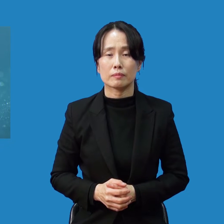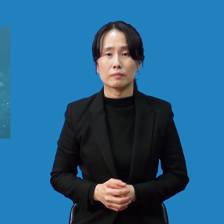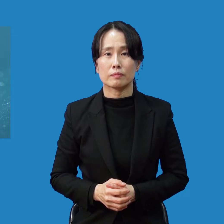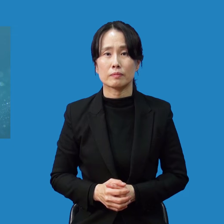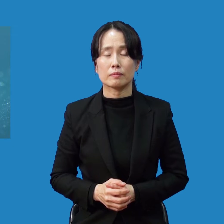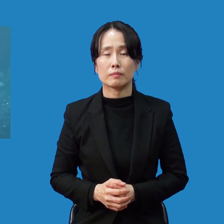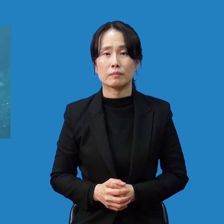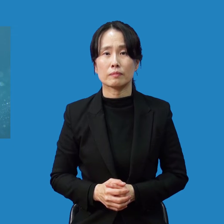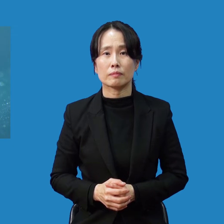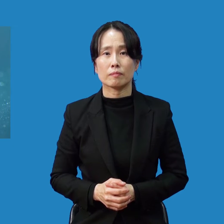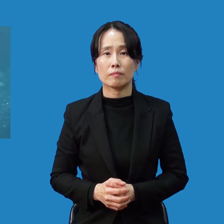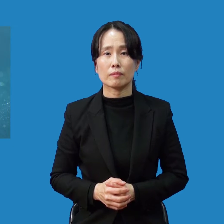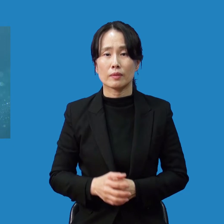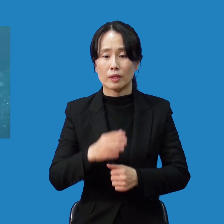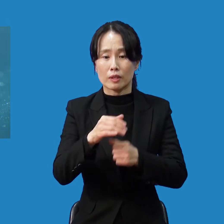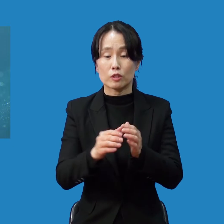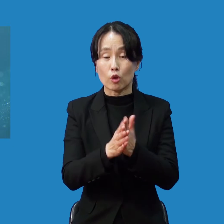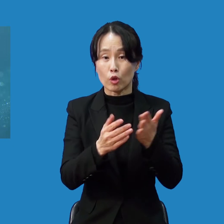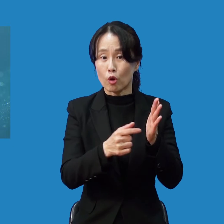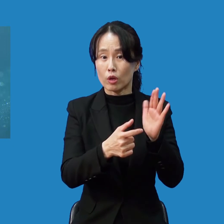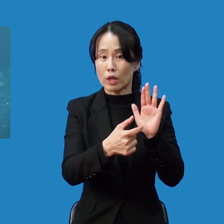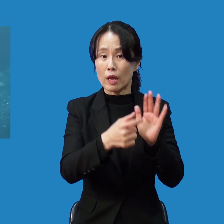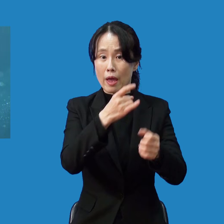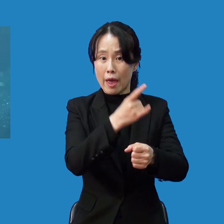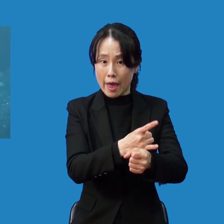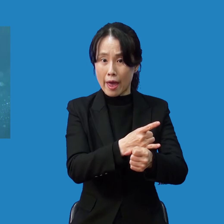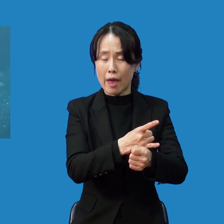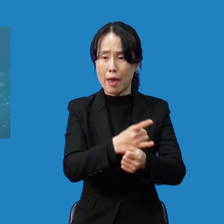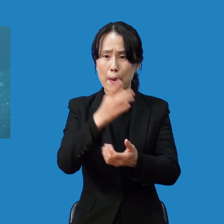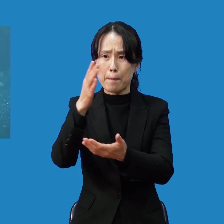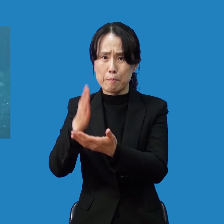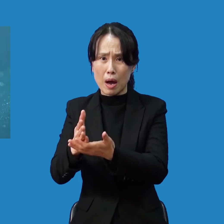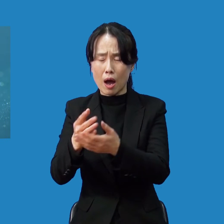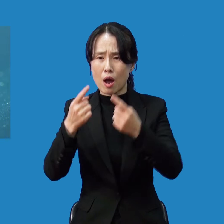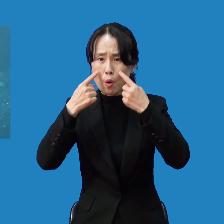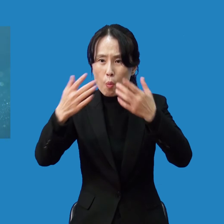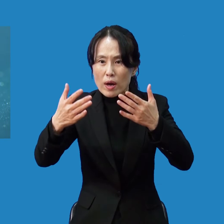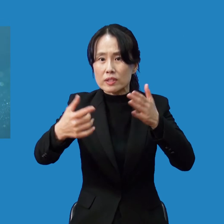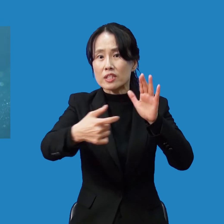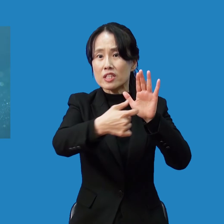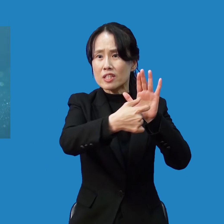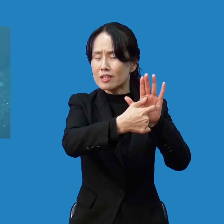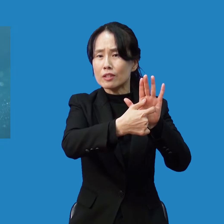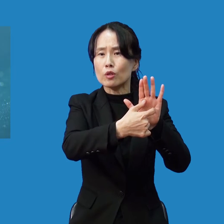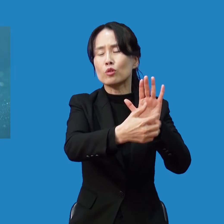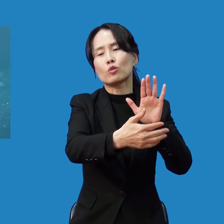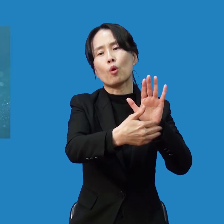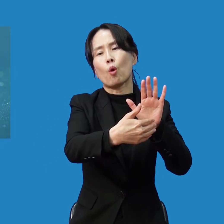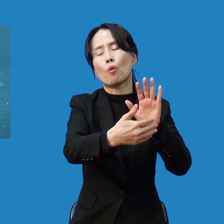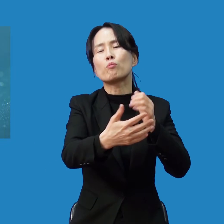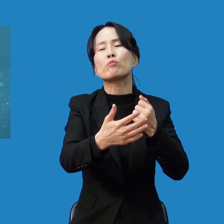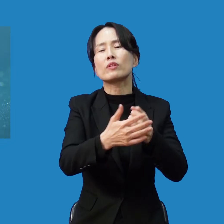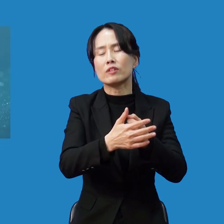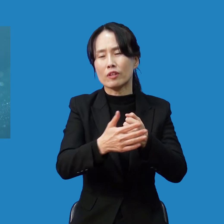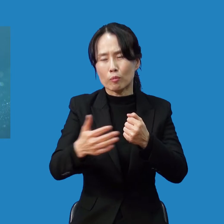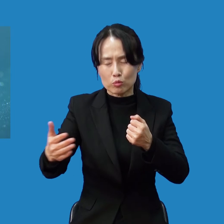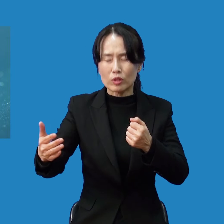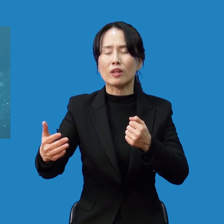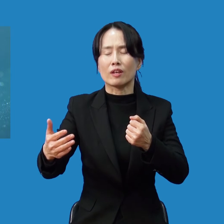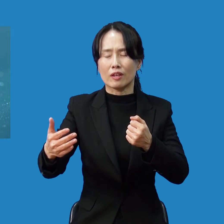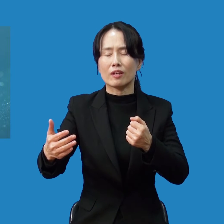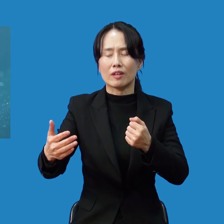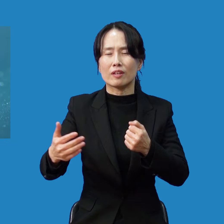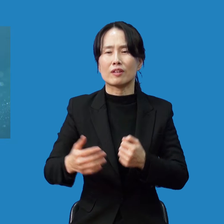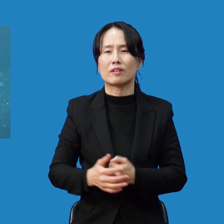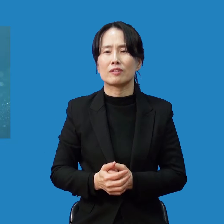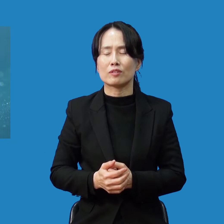다시 말해서 성경이 하라, 하지 말라 명확하게 규정을 하고 있지 않은 문제들이